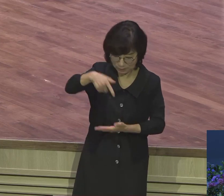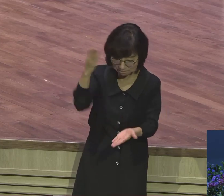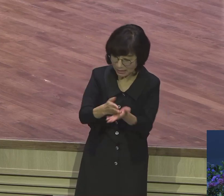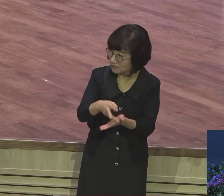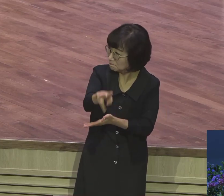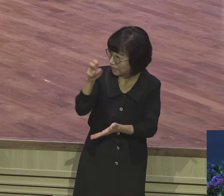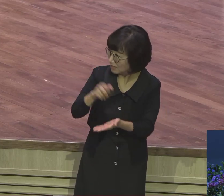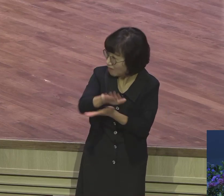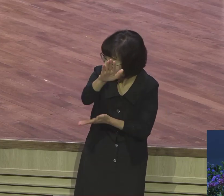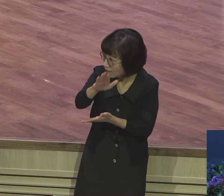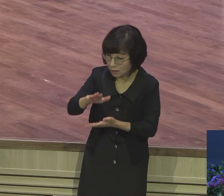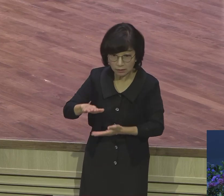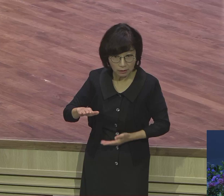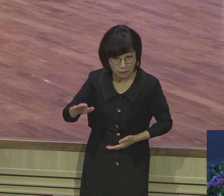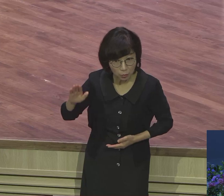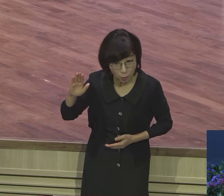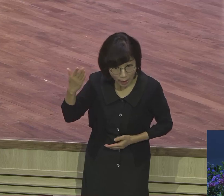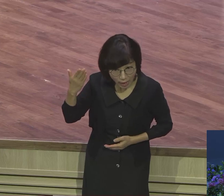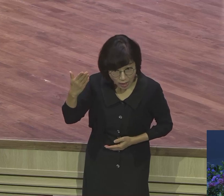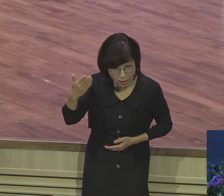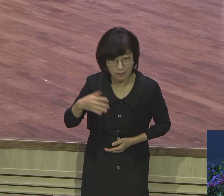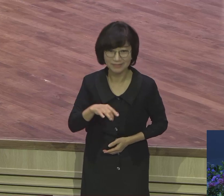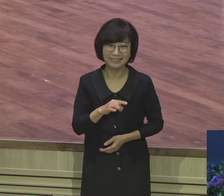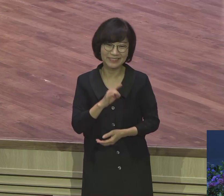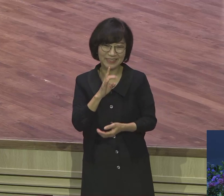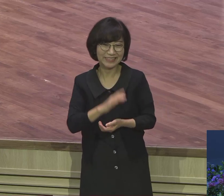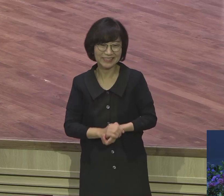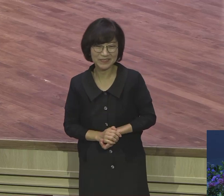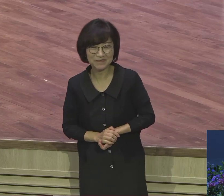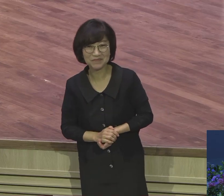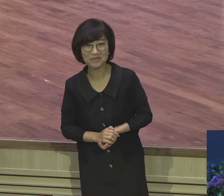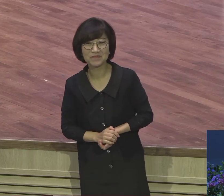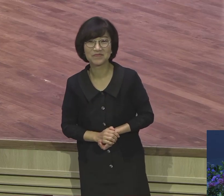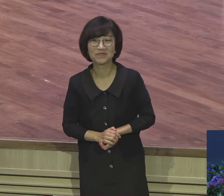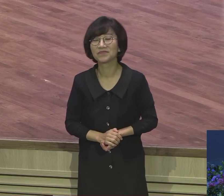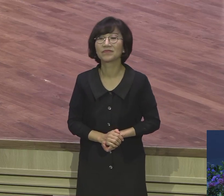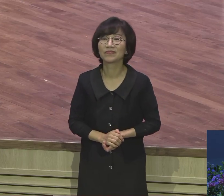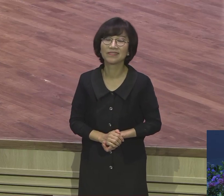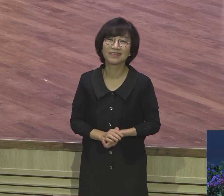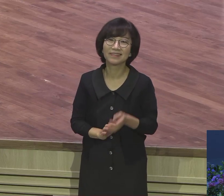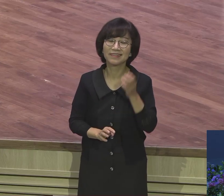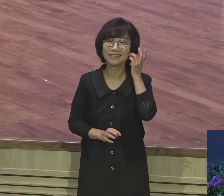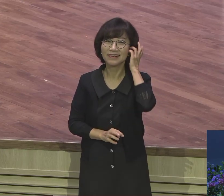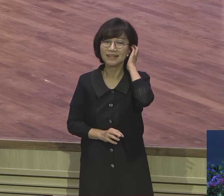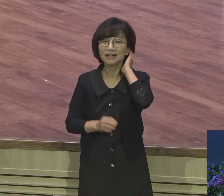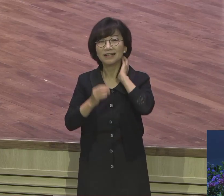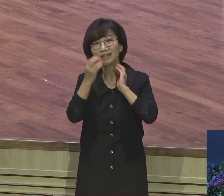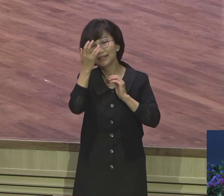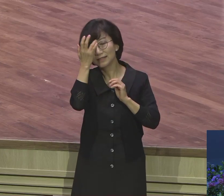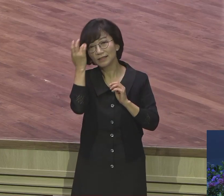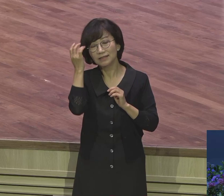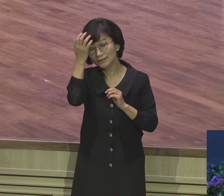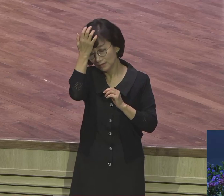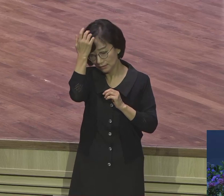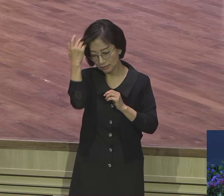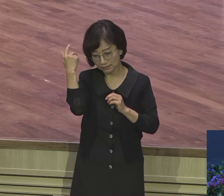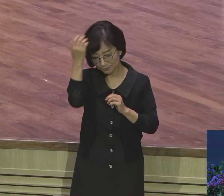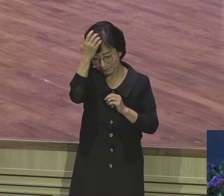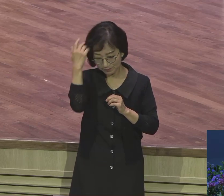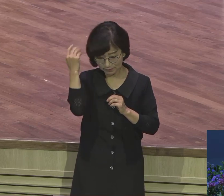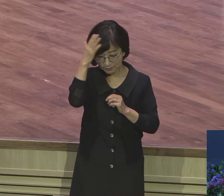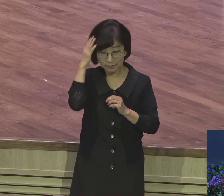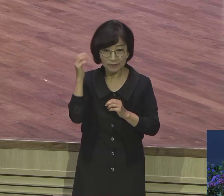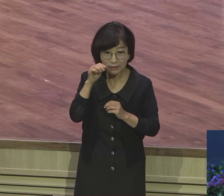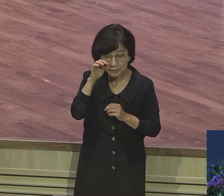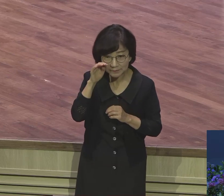하나님은요 하나는 계획이 있어서 김일동도 죽을 때까지 놔두고 김정균도 죽을 때까지 놔주고 그렇게